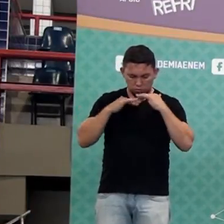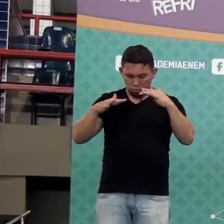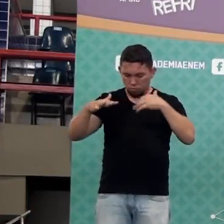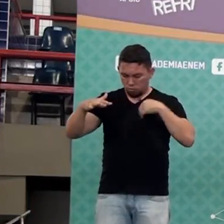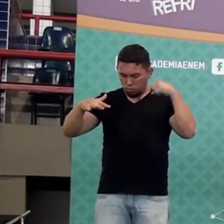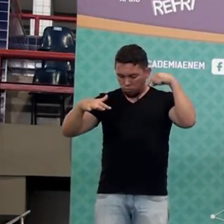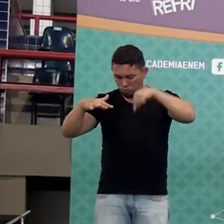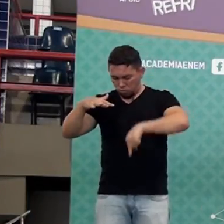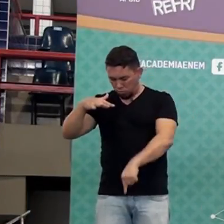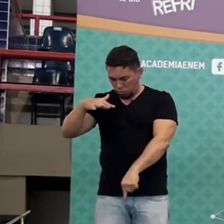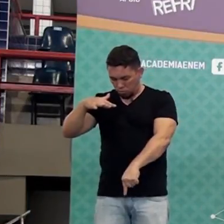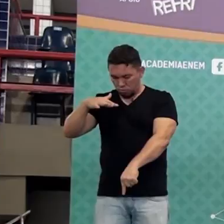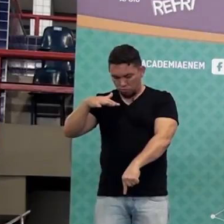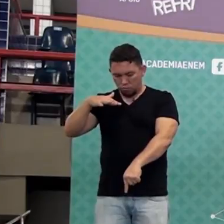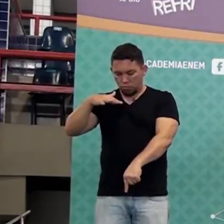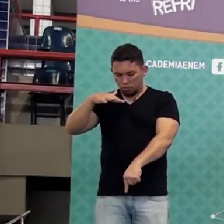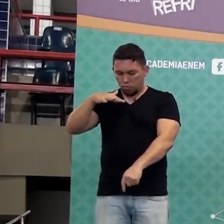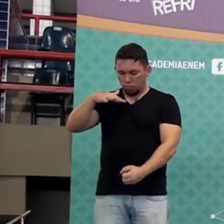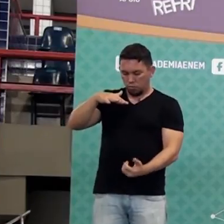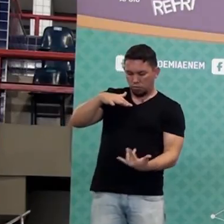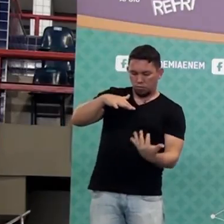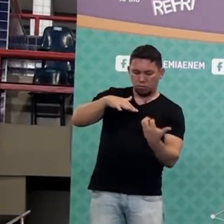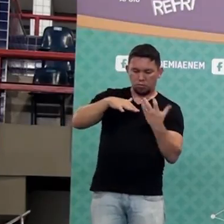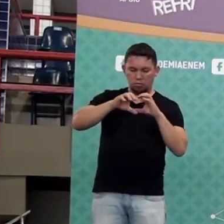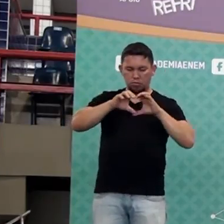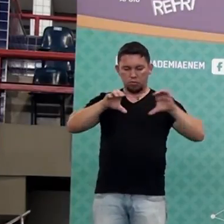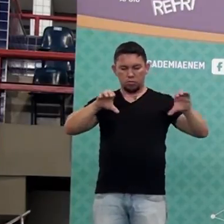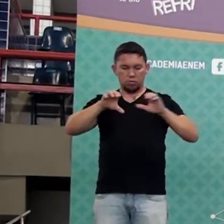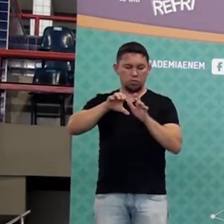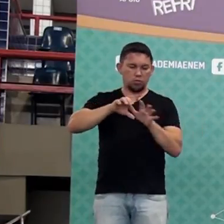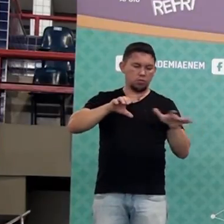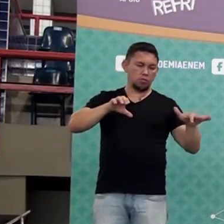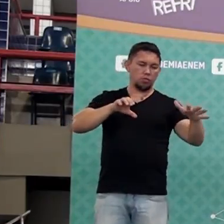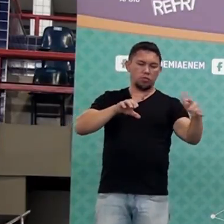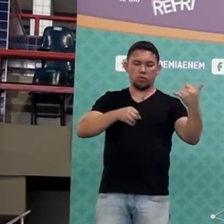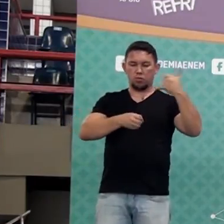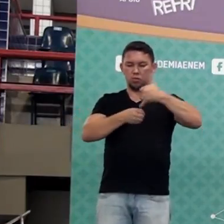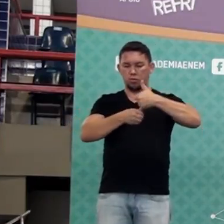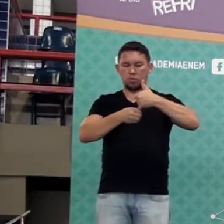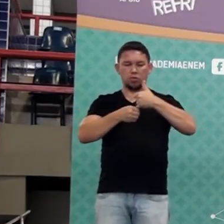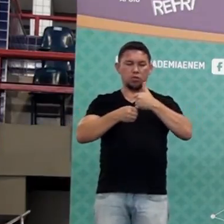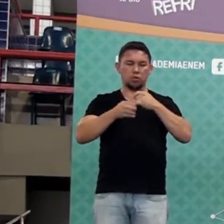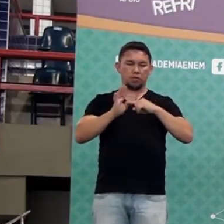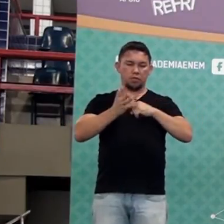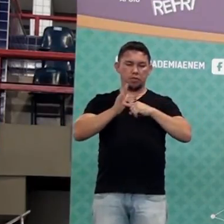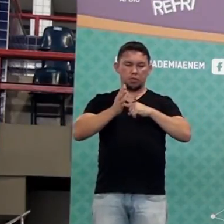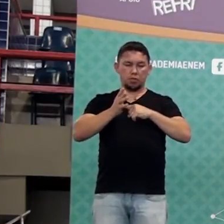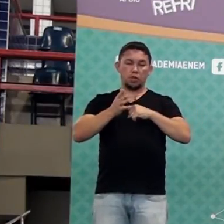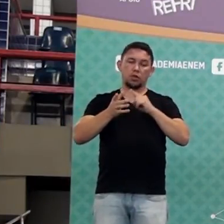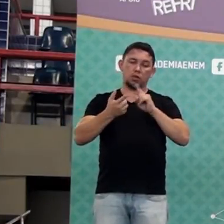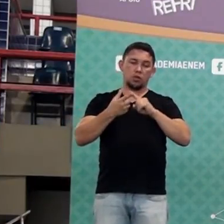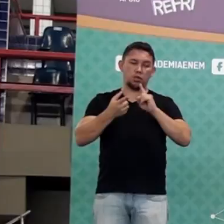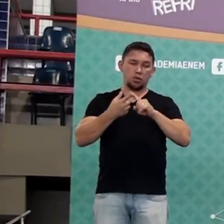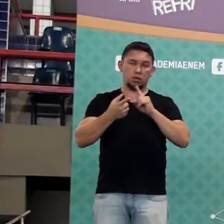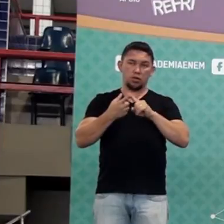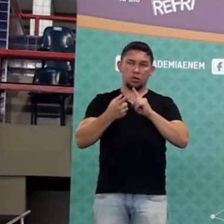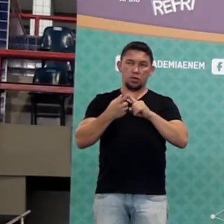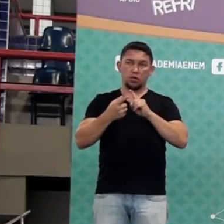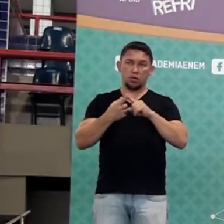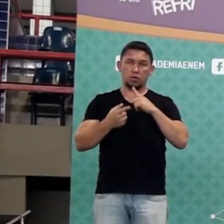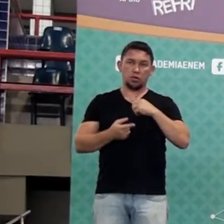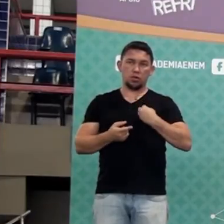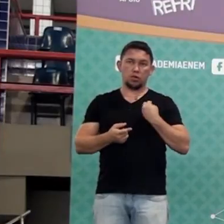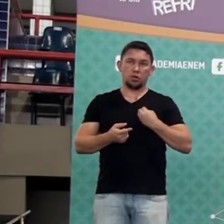como gás natural. Você extrai esse gás natural e usa como combustível. Existe o gás natural veicular,